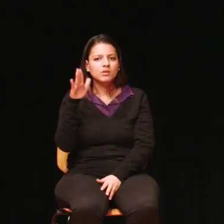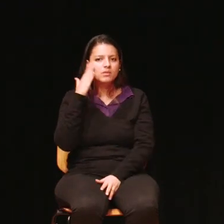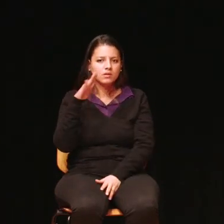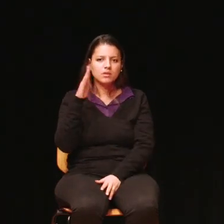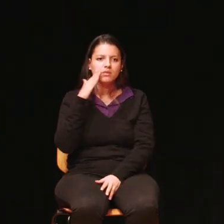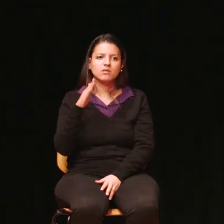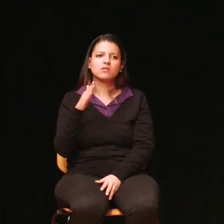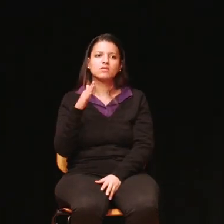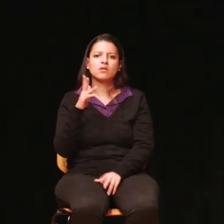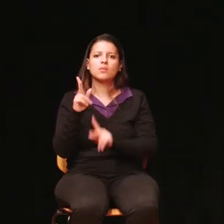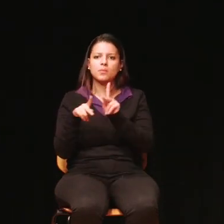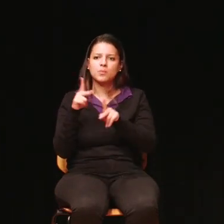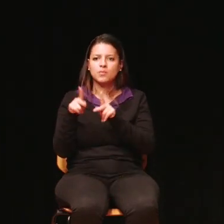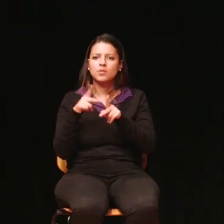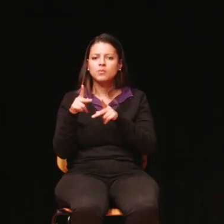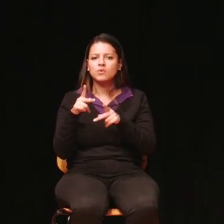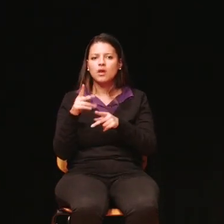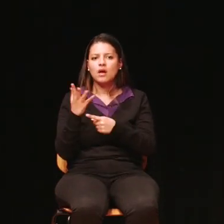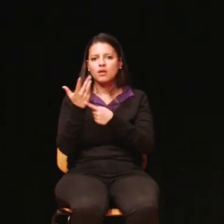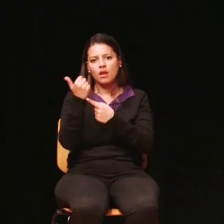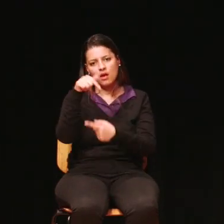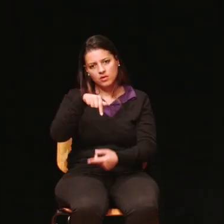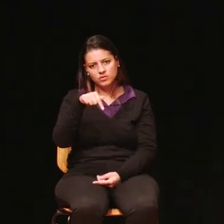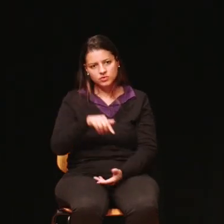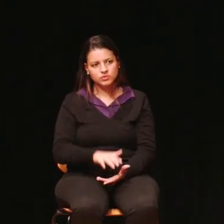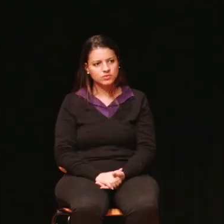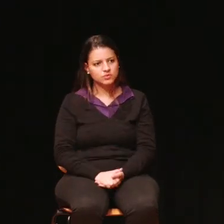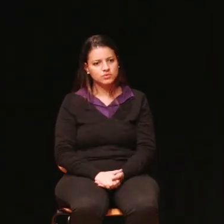noção do popular na arte hoje em dia.